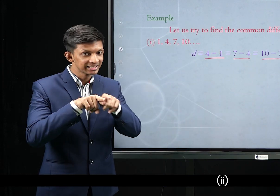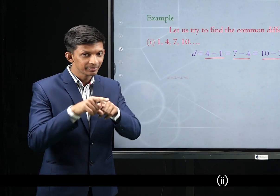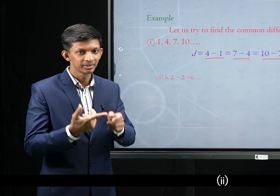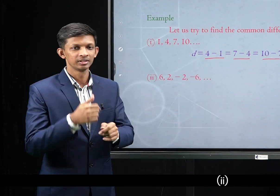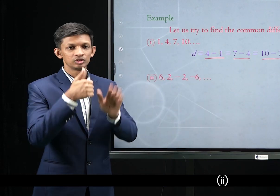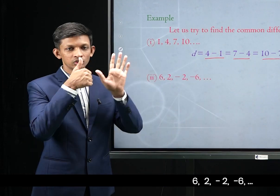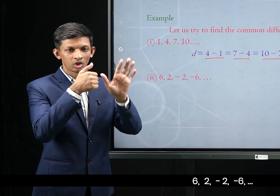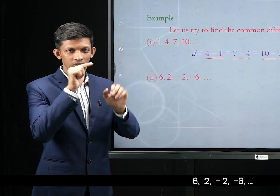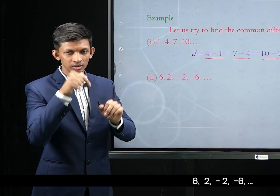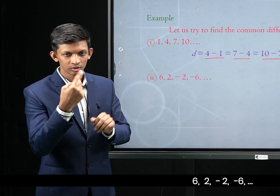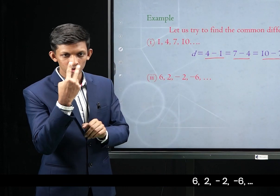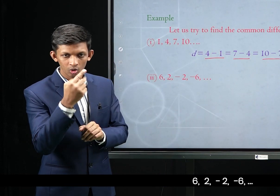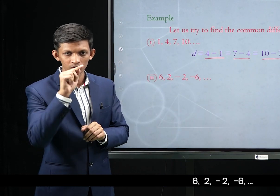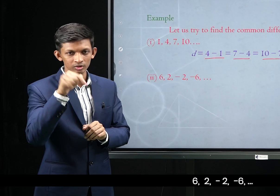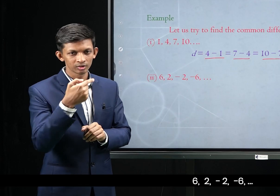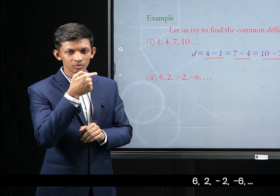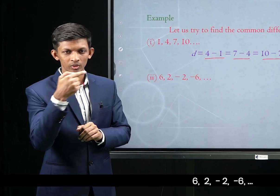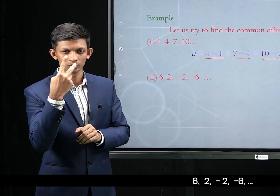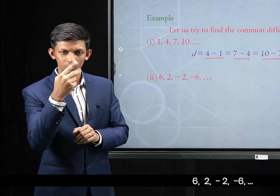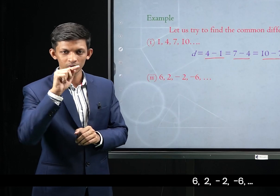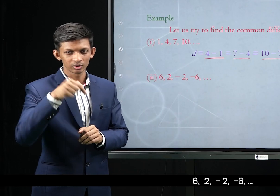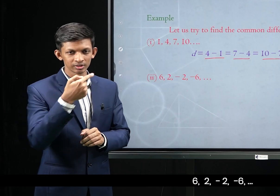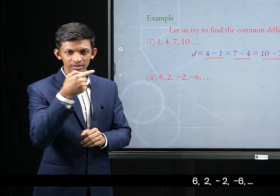ஆறு 2 கழித்தல் 2 கழித்தல் 6.